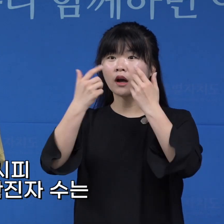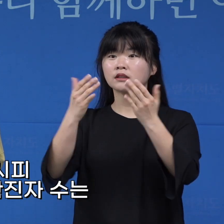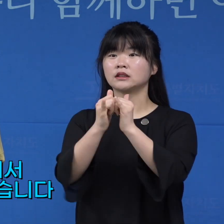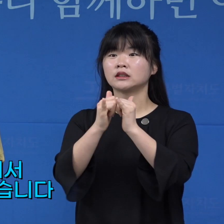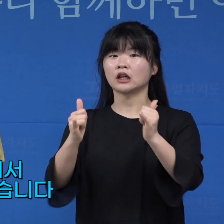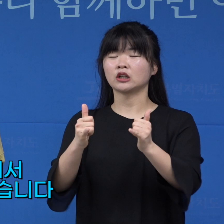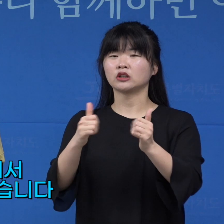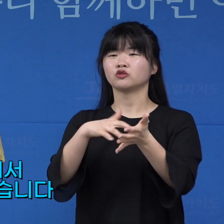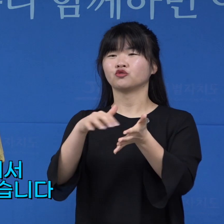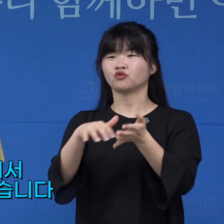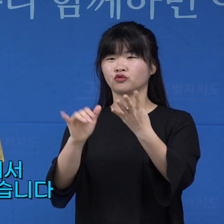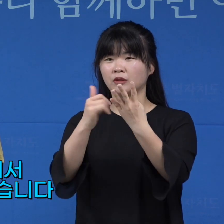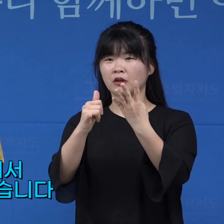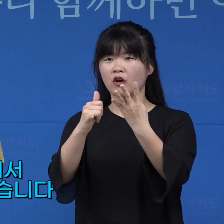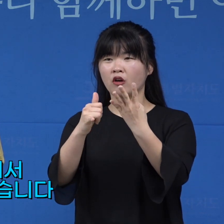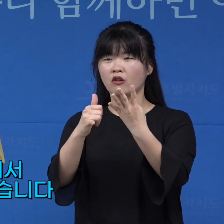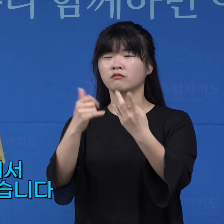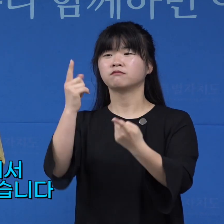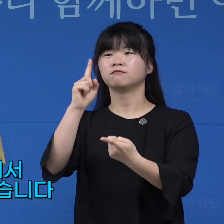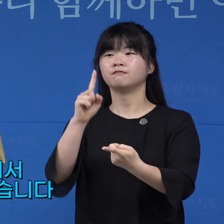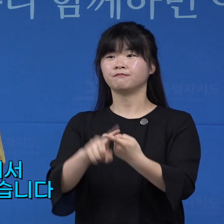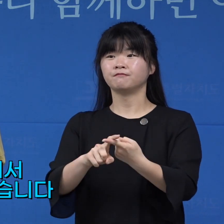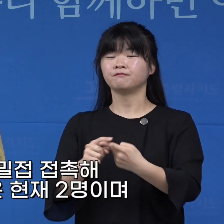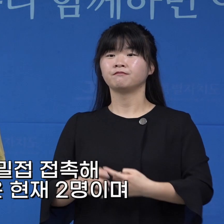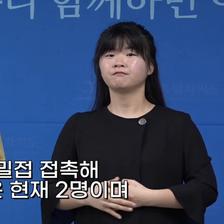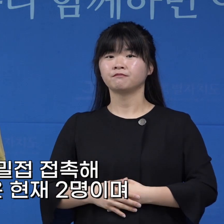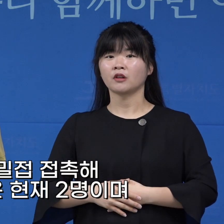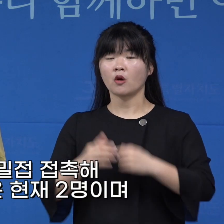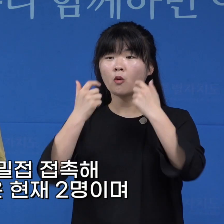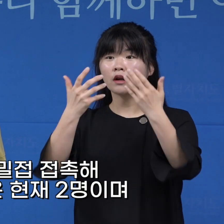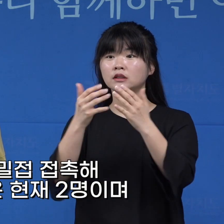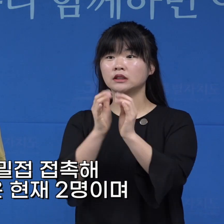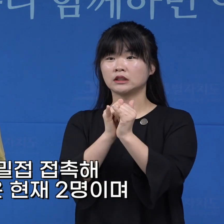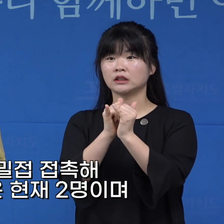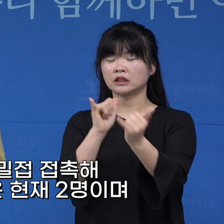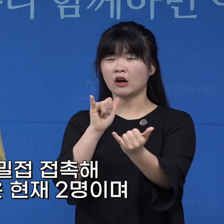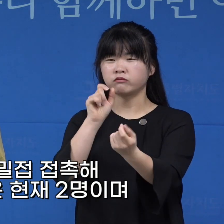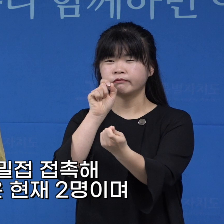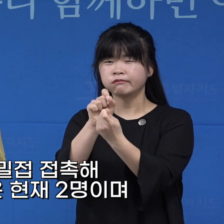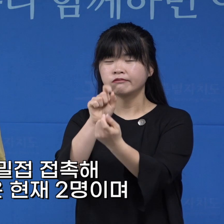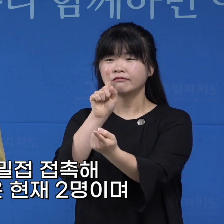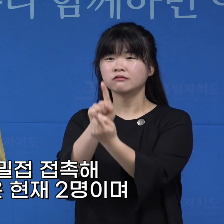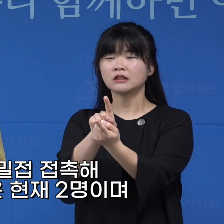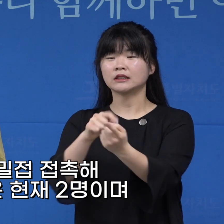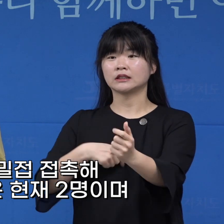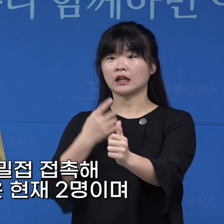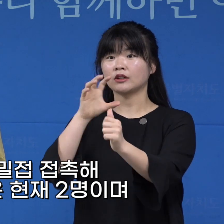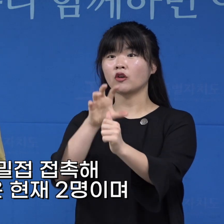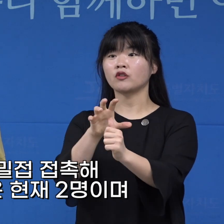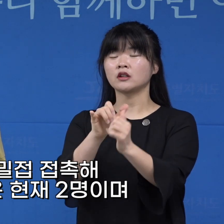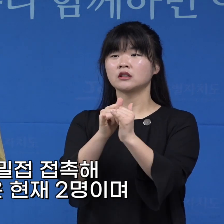수는 4명에서 변동이 없습니다. 확진자와 밀접 접촉하여 자가 격리